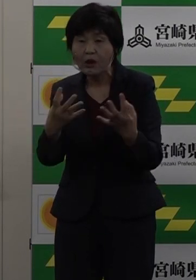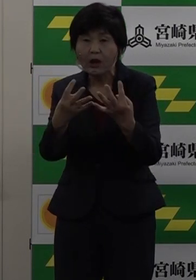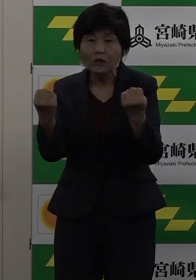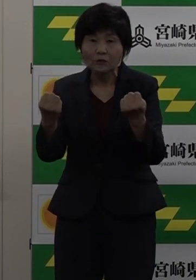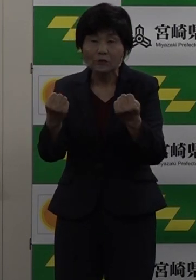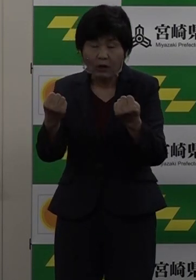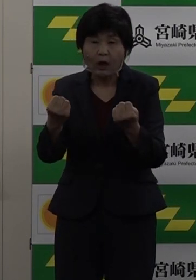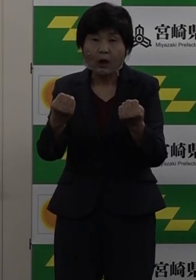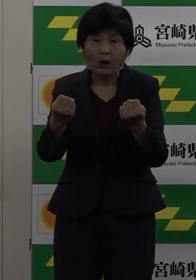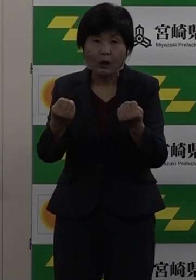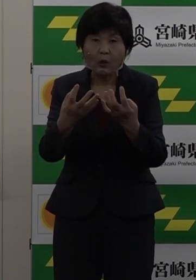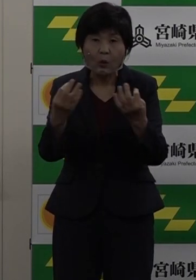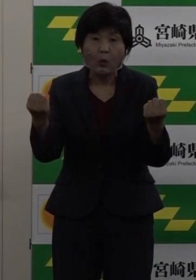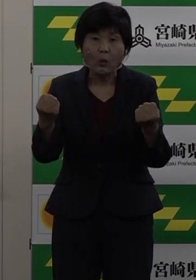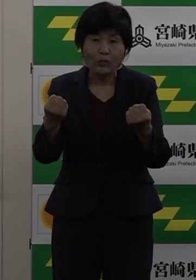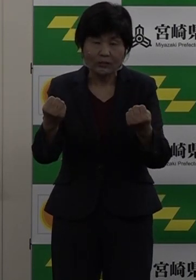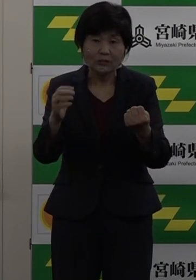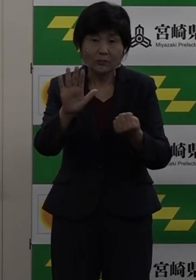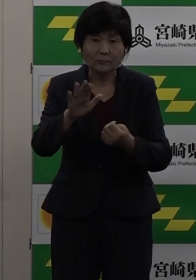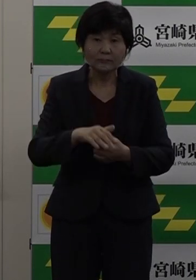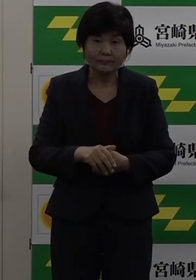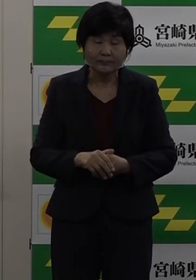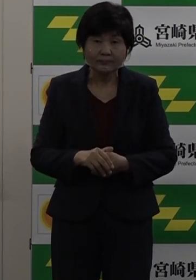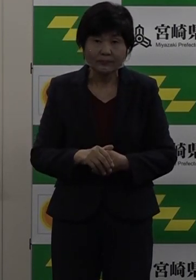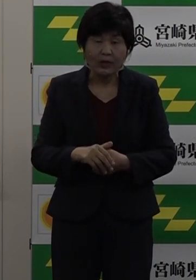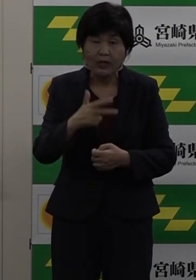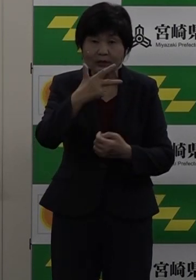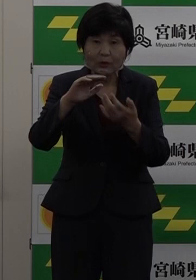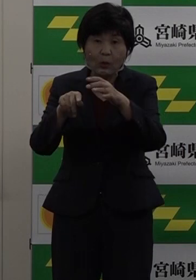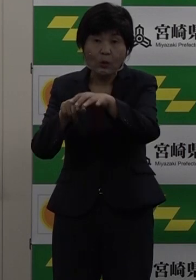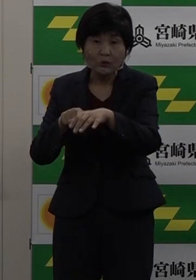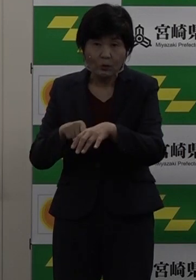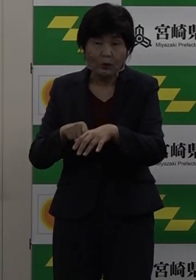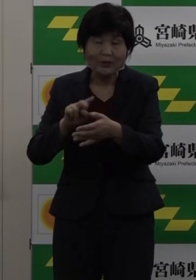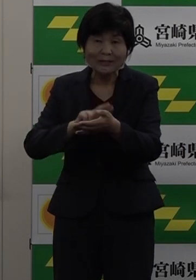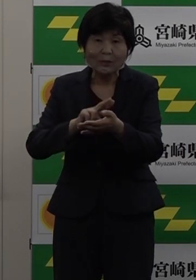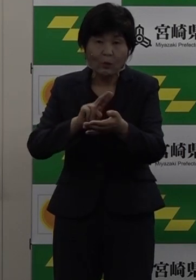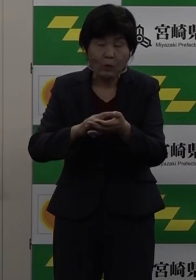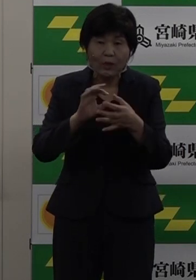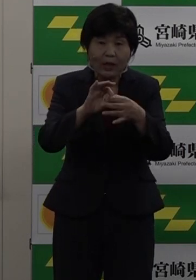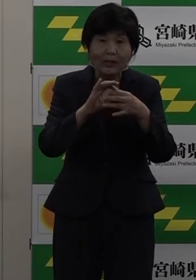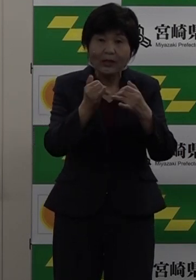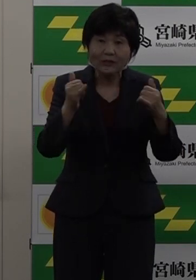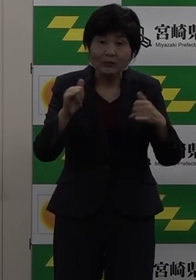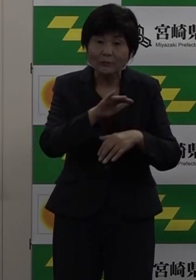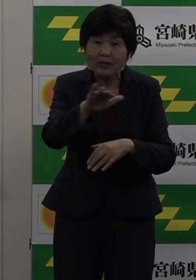時点ではありますが、市町村また医療関係者のご尽力によりですね、